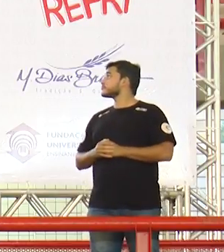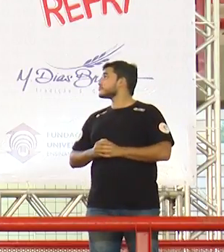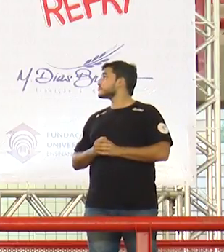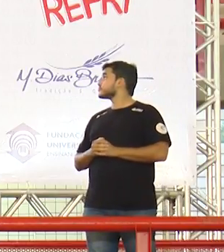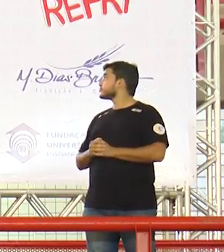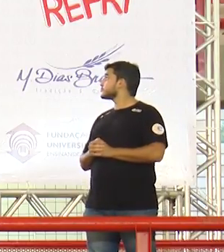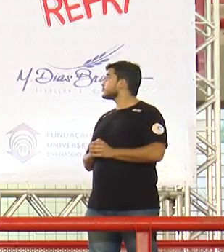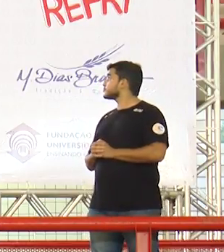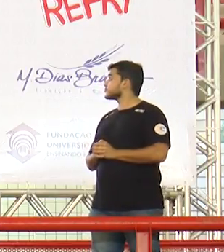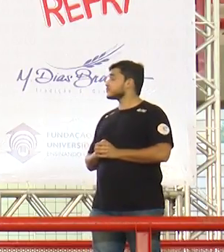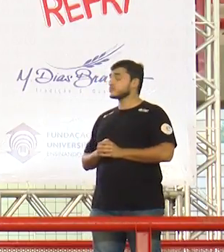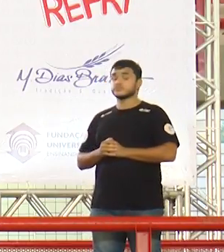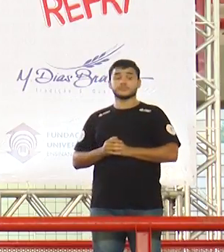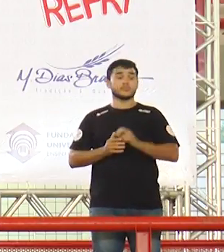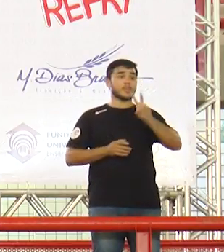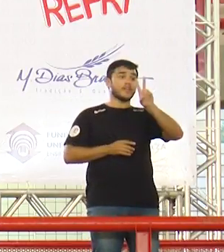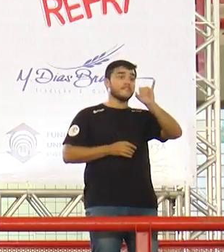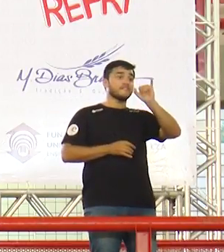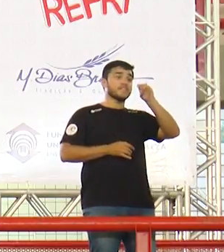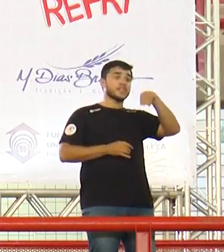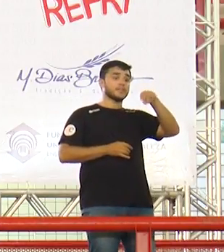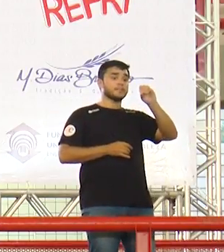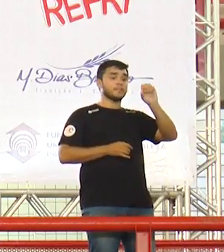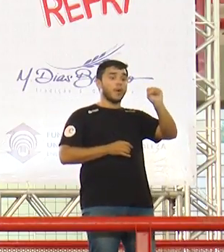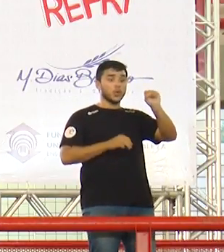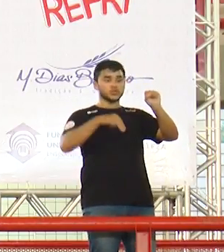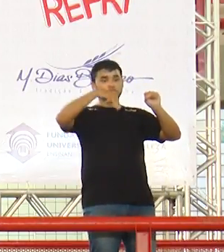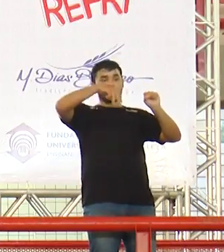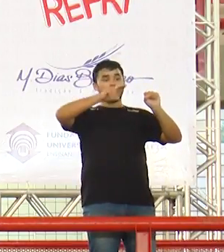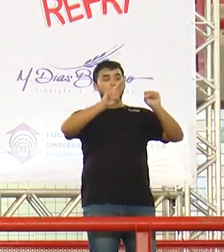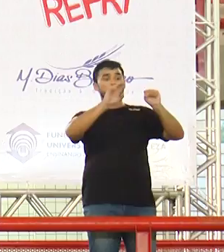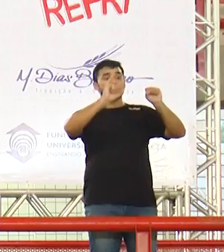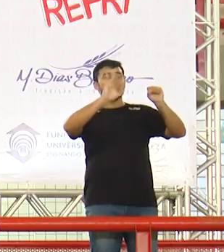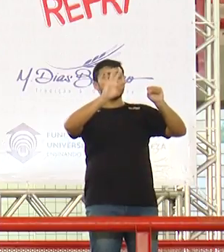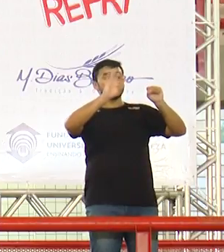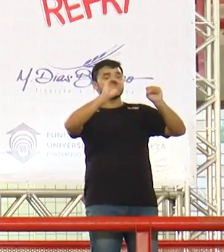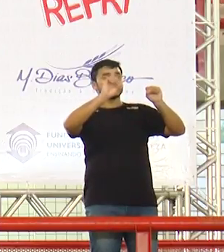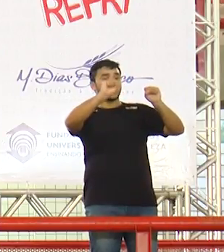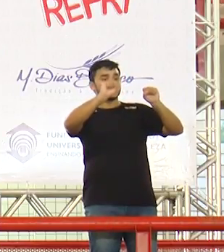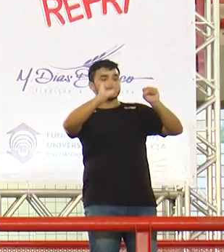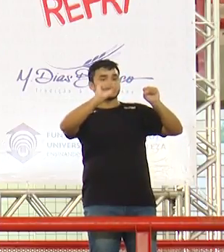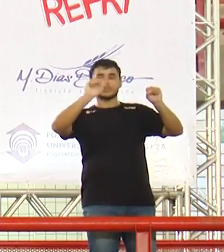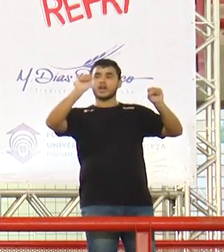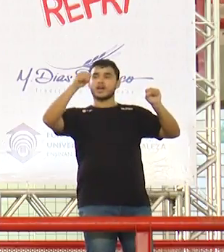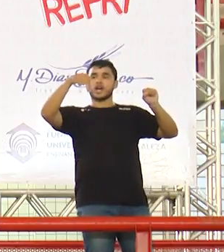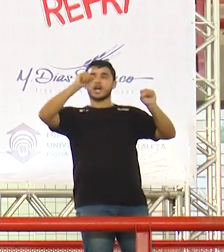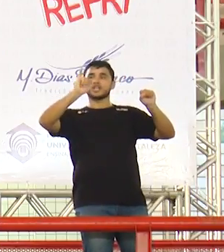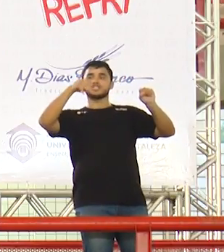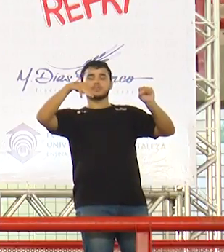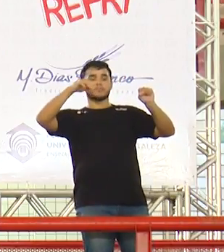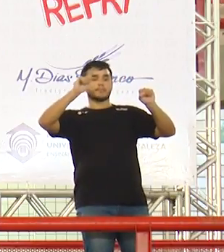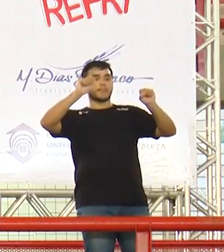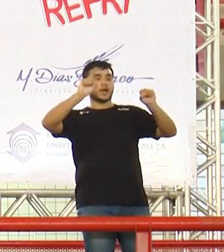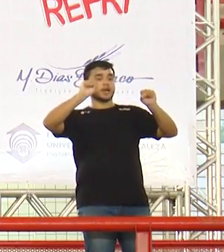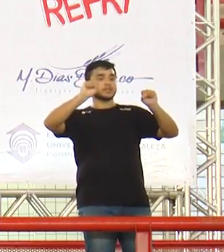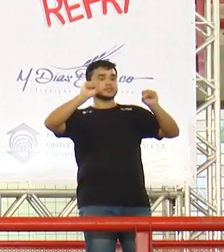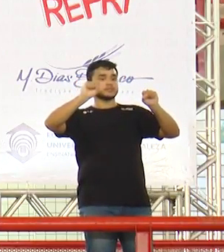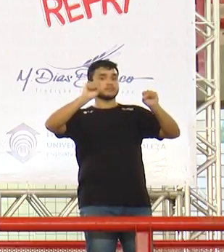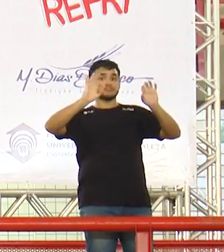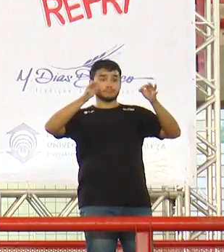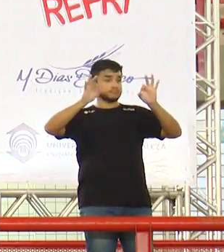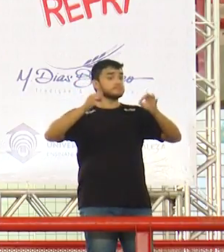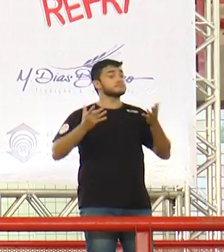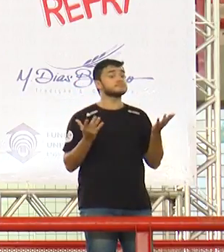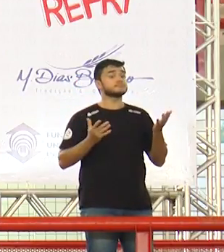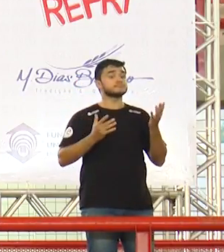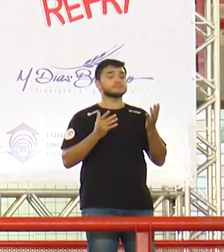fica? Vimos muitos animais. Muito não vai para o plural? Então bastante também vai.